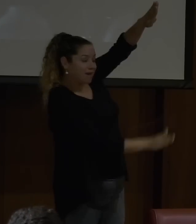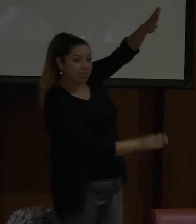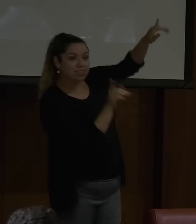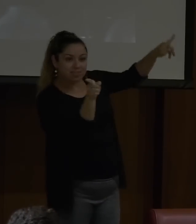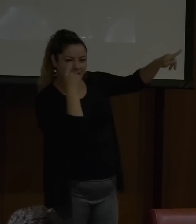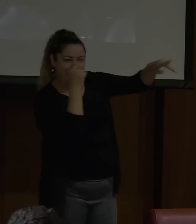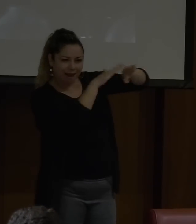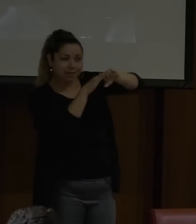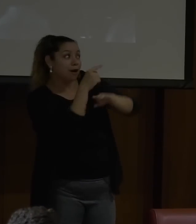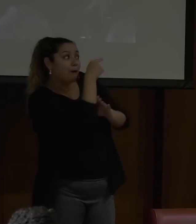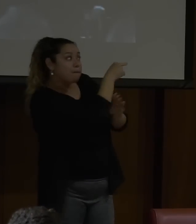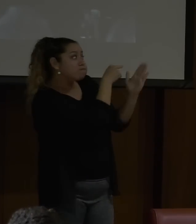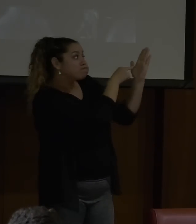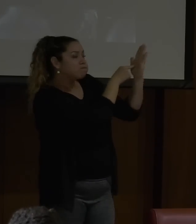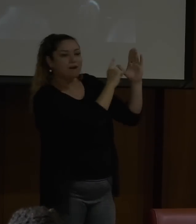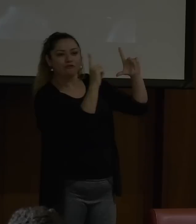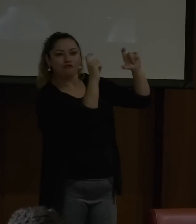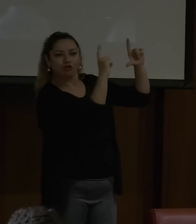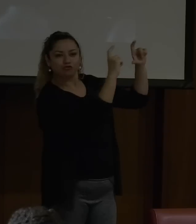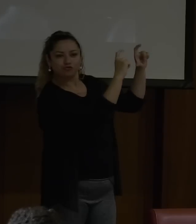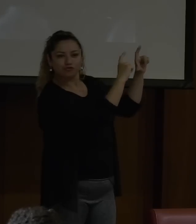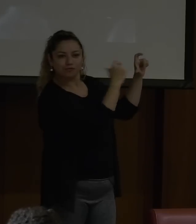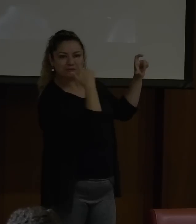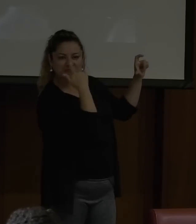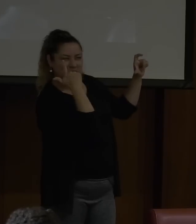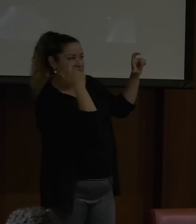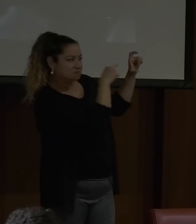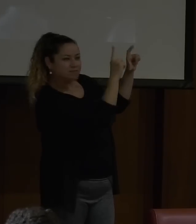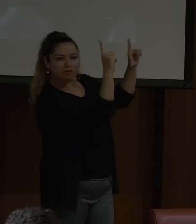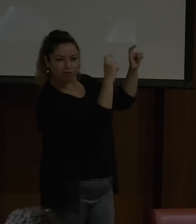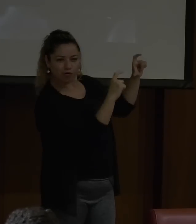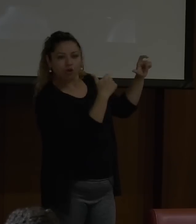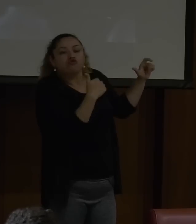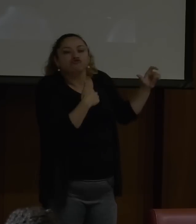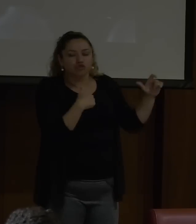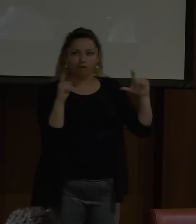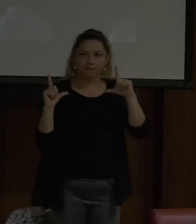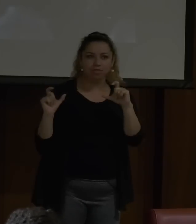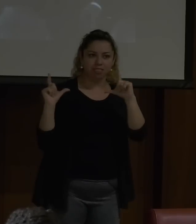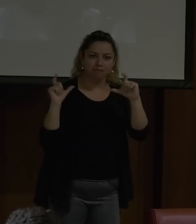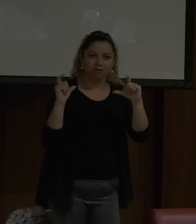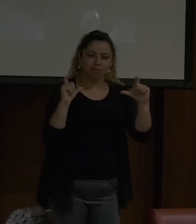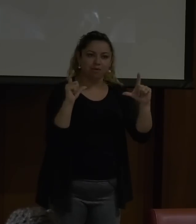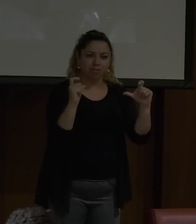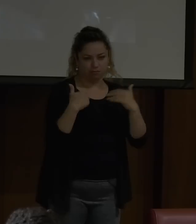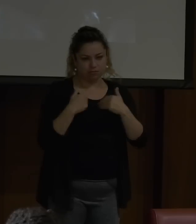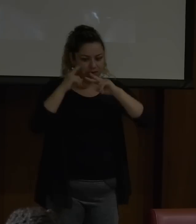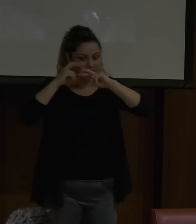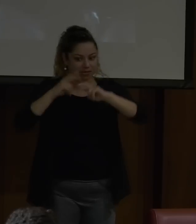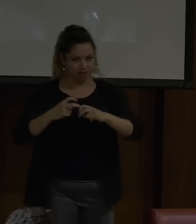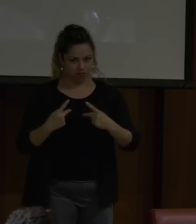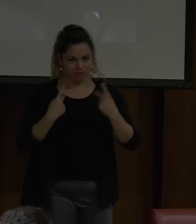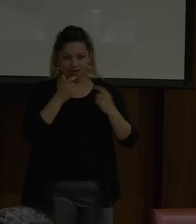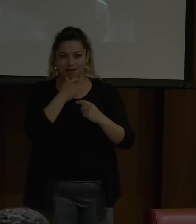una pequeña muestra fotográfica en la que hay fotos que yo he venido tomando a lo largo de esta investigación. Hay